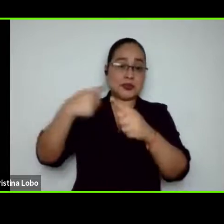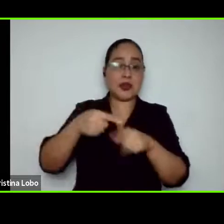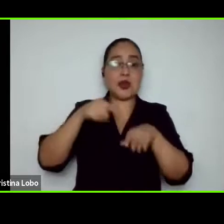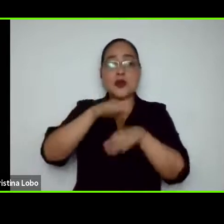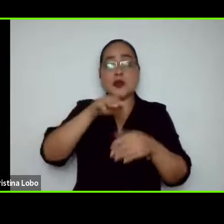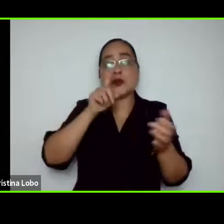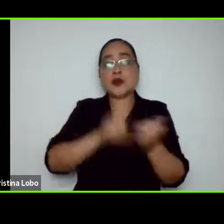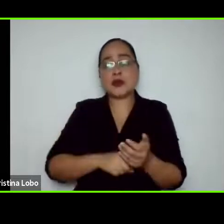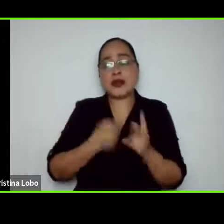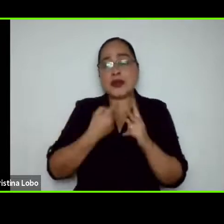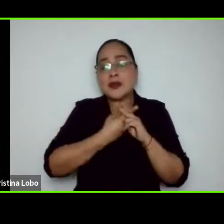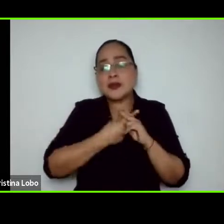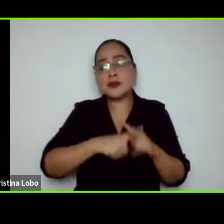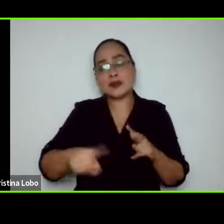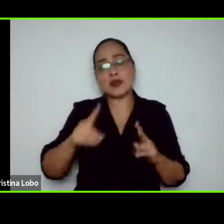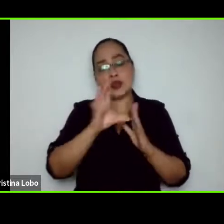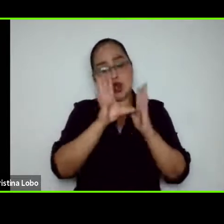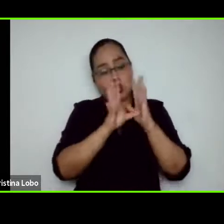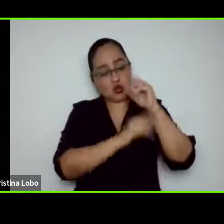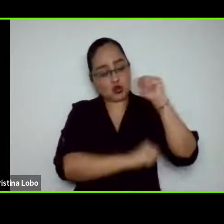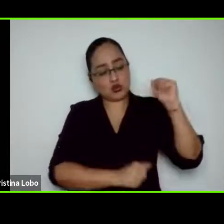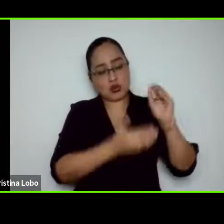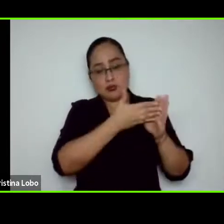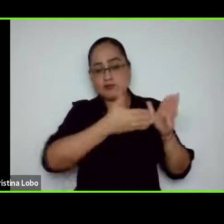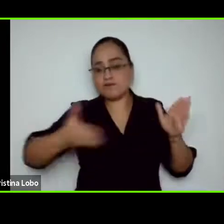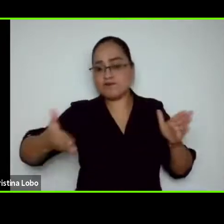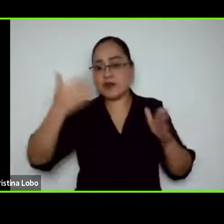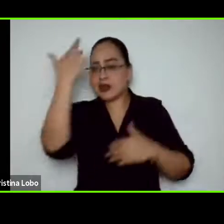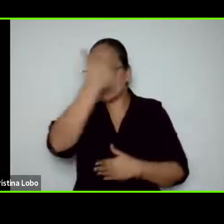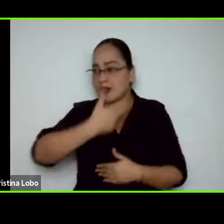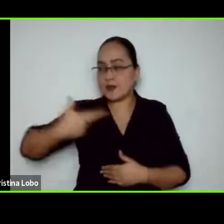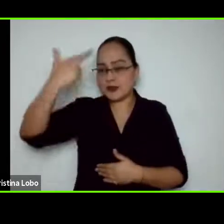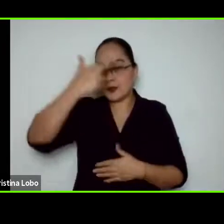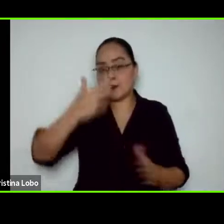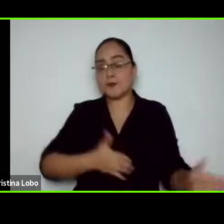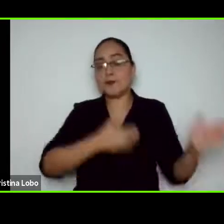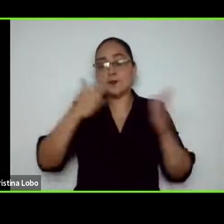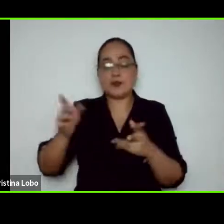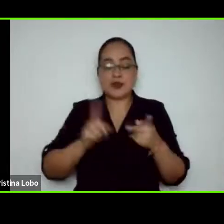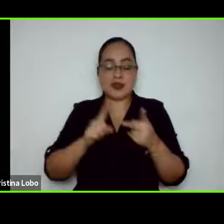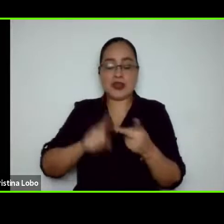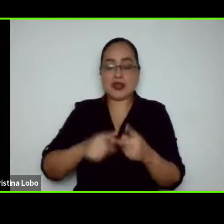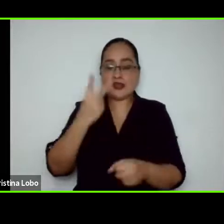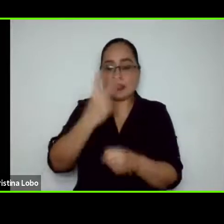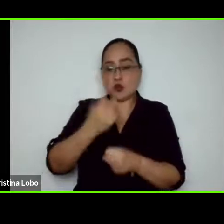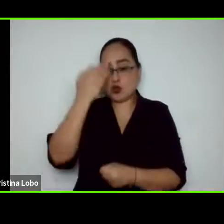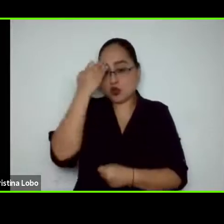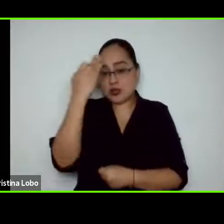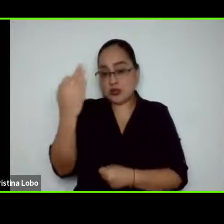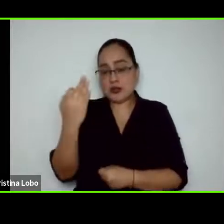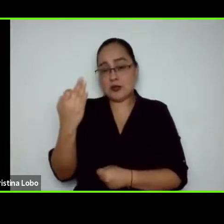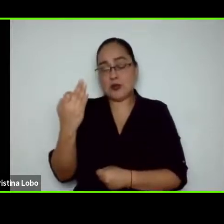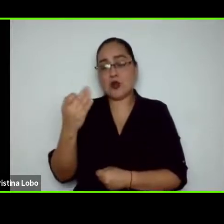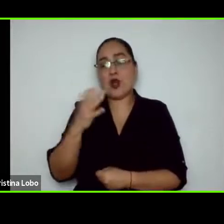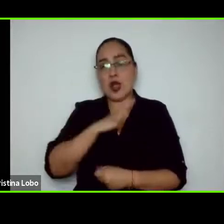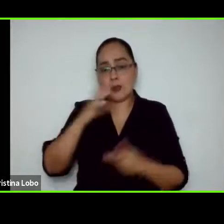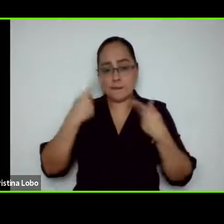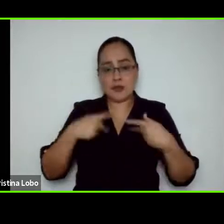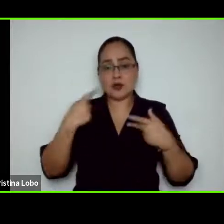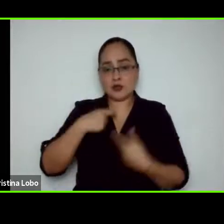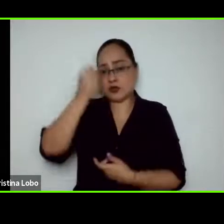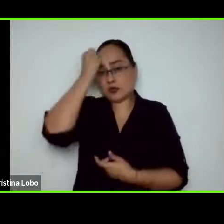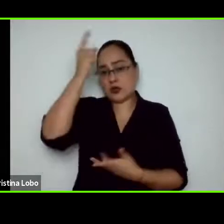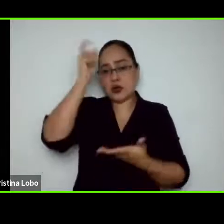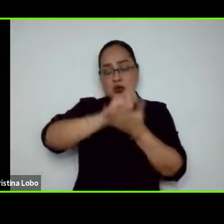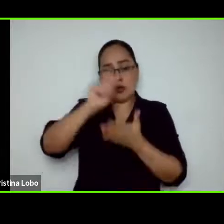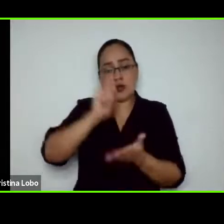del origen de los tribunales constitucionales en un sentido fuerte. Luego, la segunda ola es, hay autores que consideran que la segunda